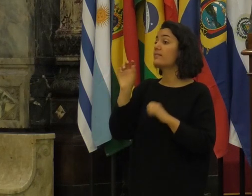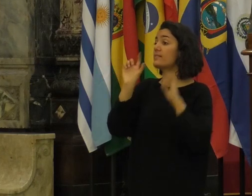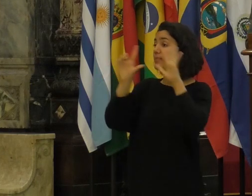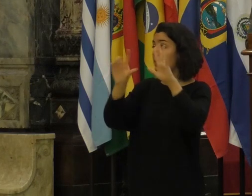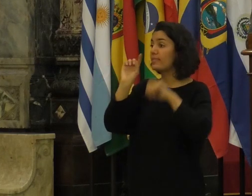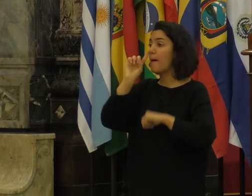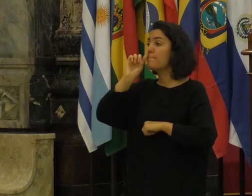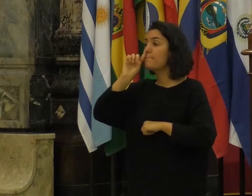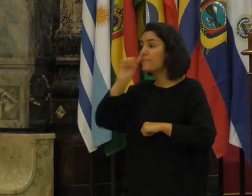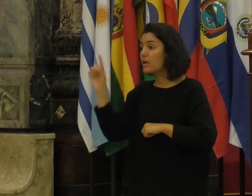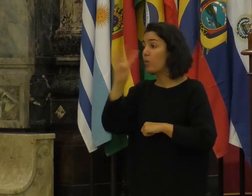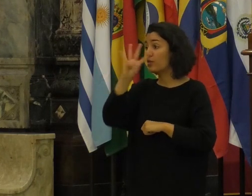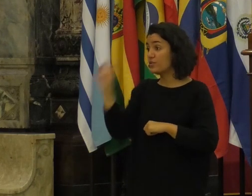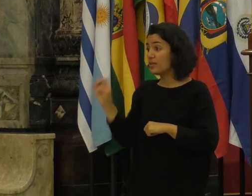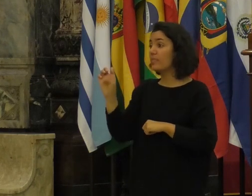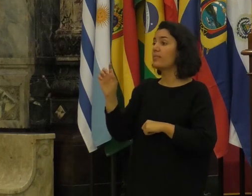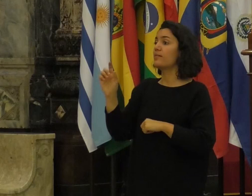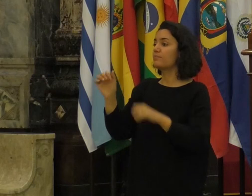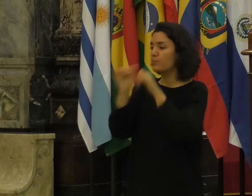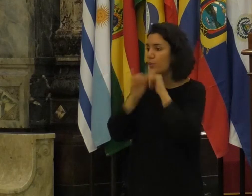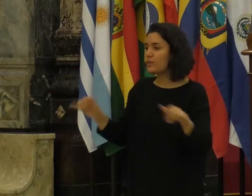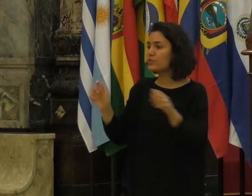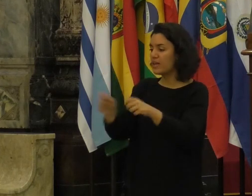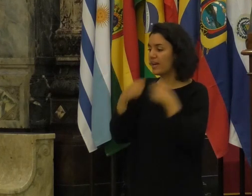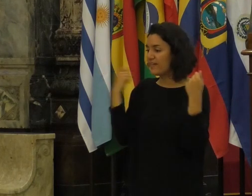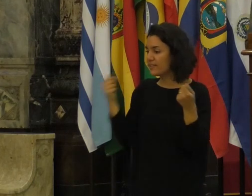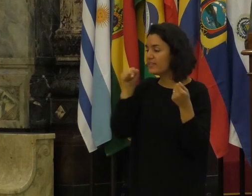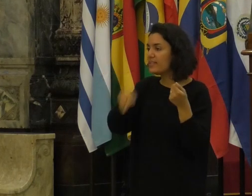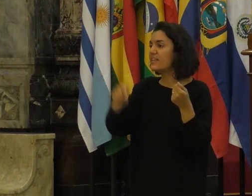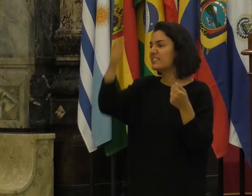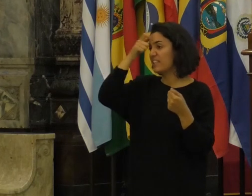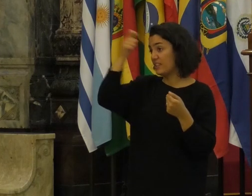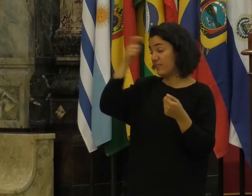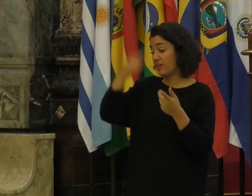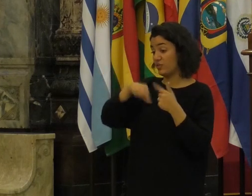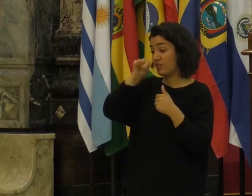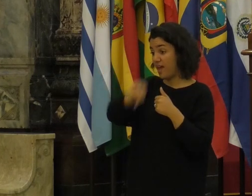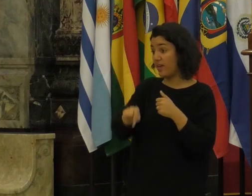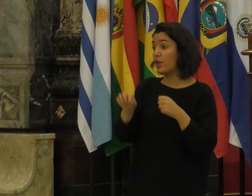1.270.425 publicaciones científicas y revistas, de las que